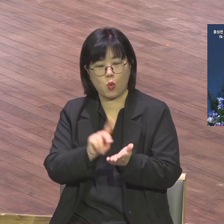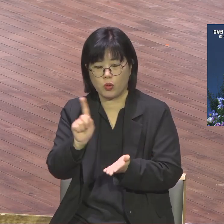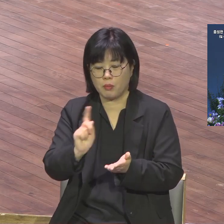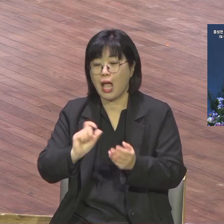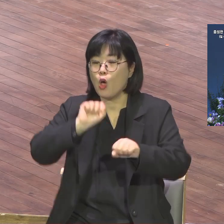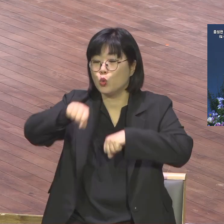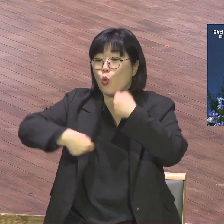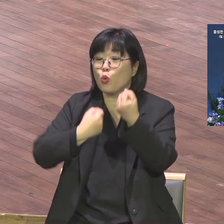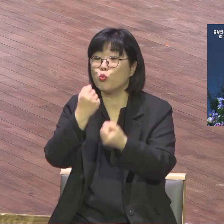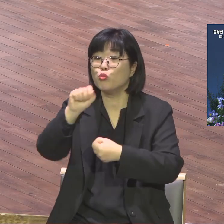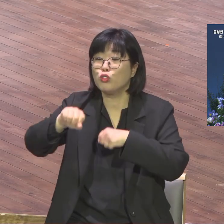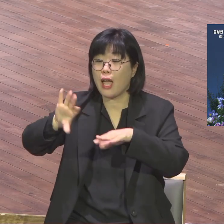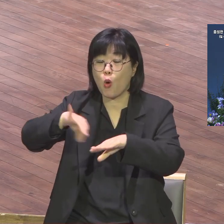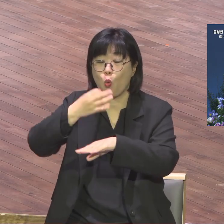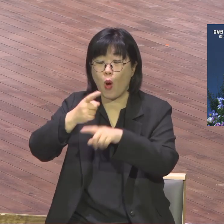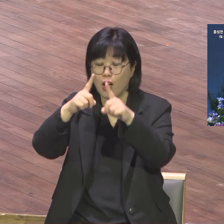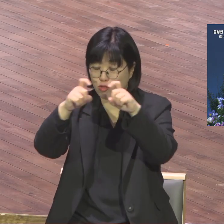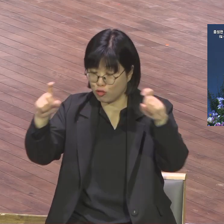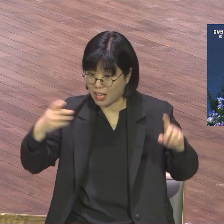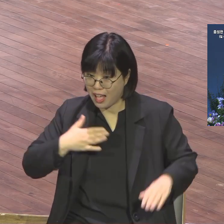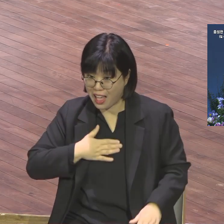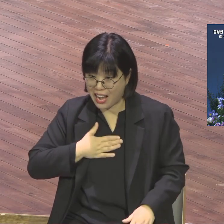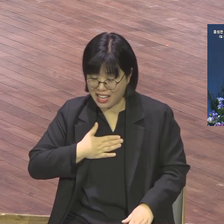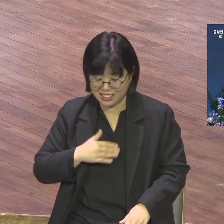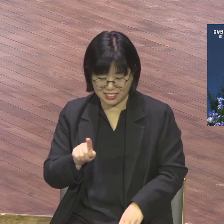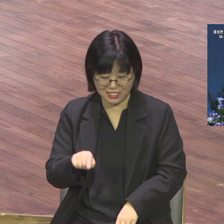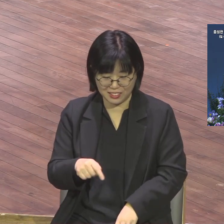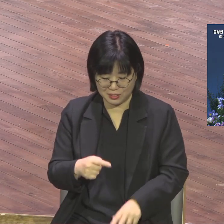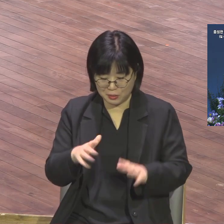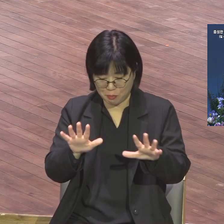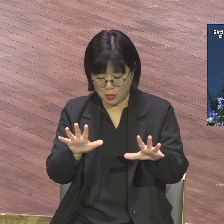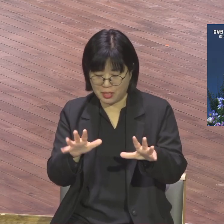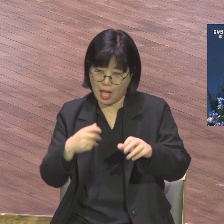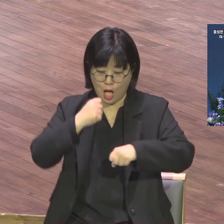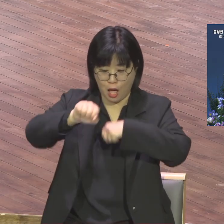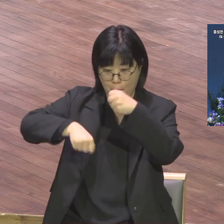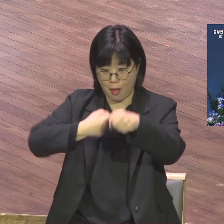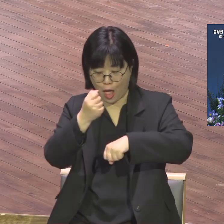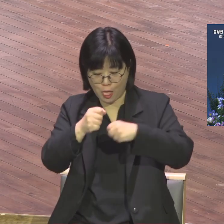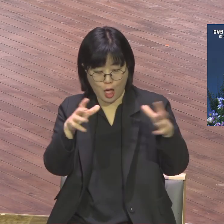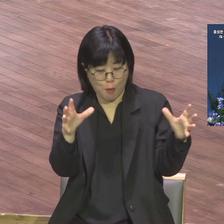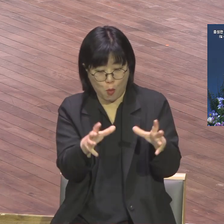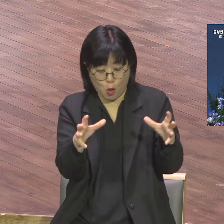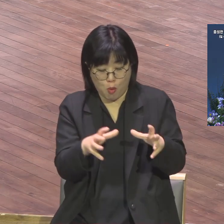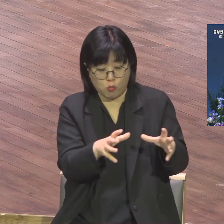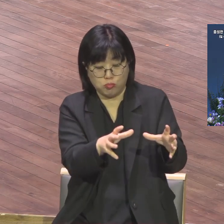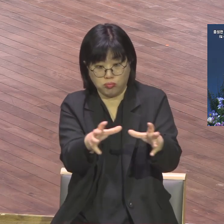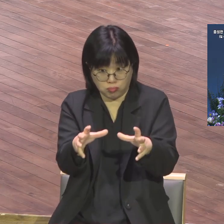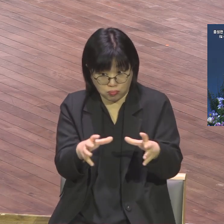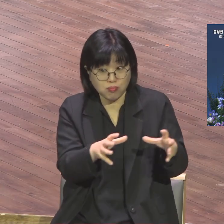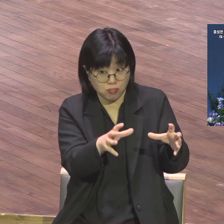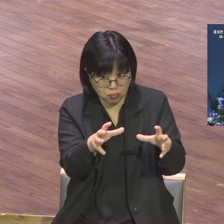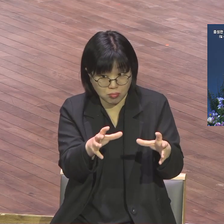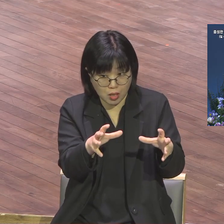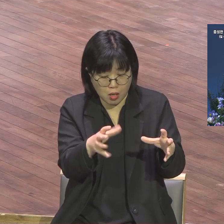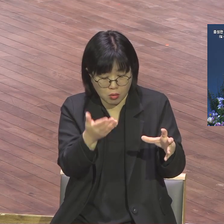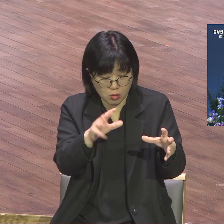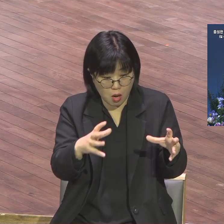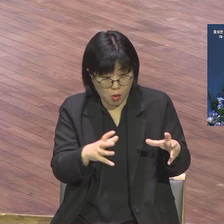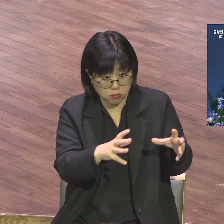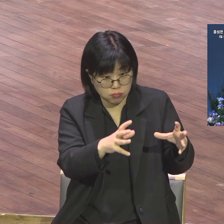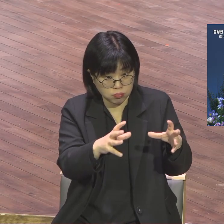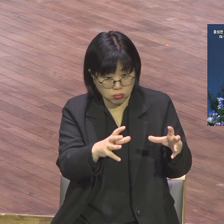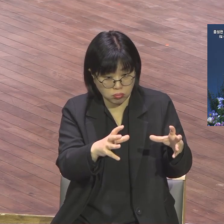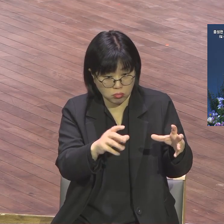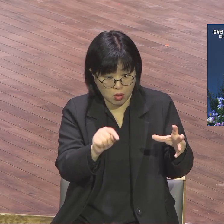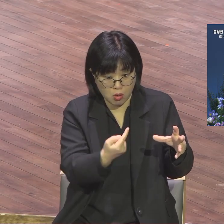위에서 떨어진 동물, 물 위에서 떨어진 동물이 맹수의 타겟이에요. 이 사자나 호랑이나